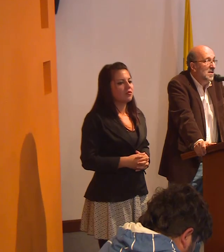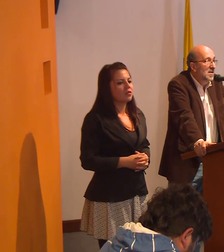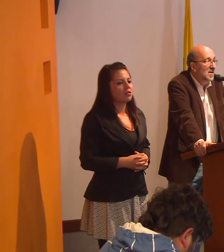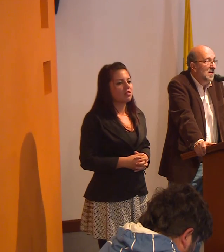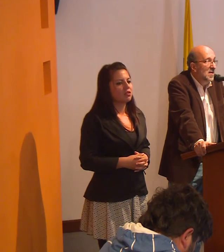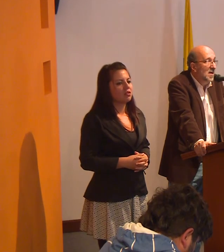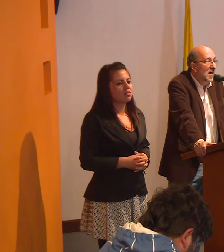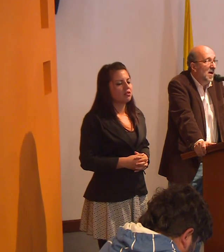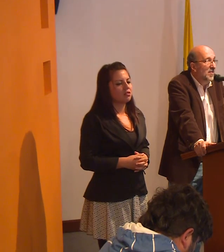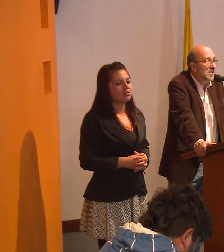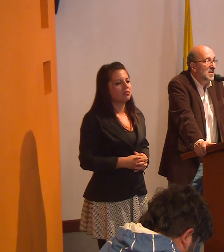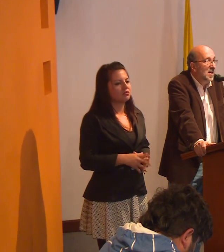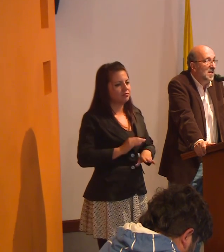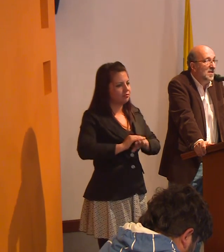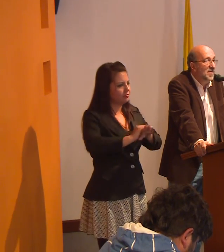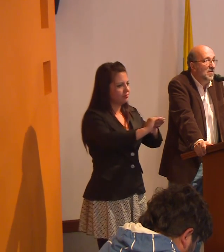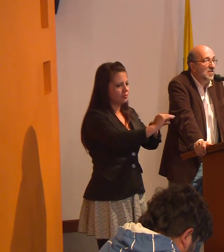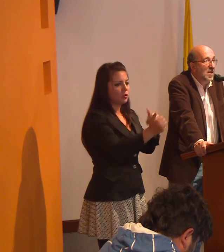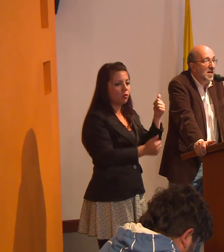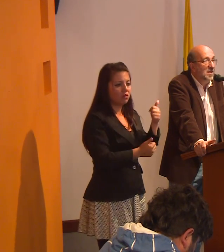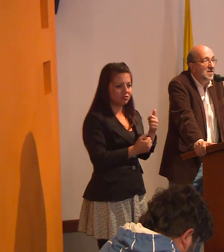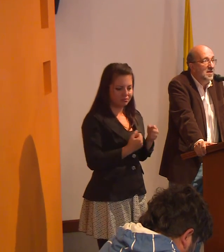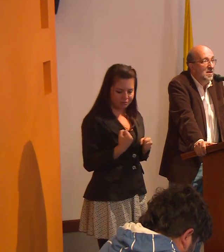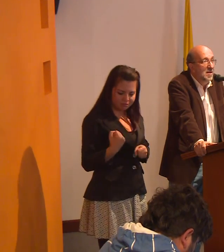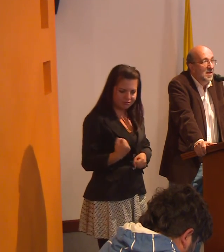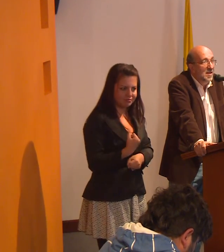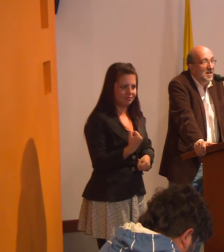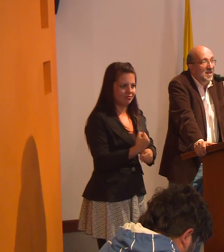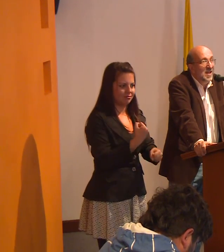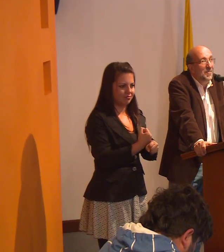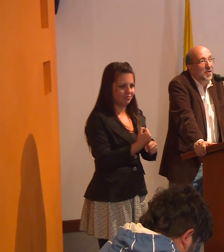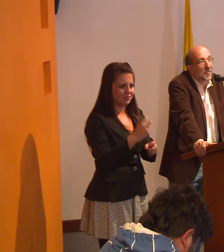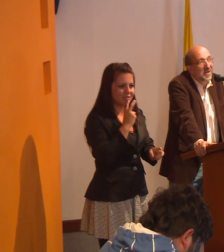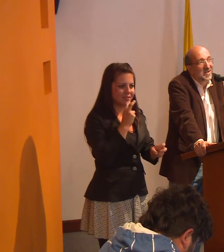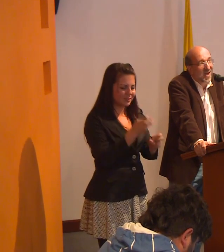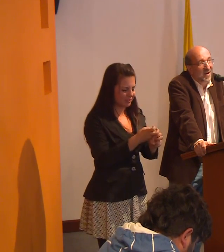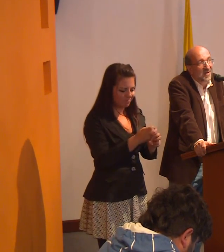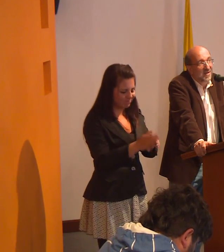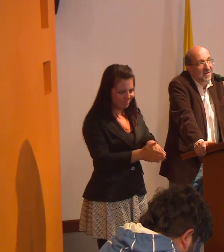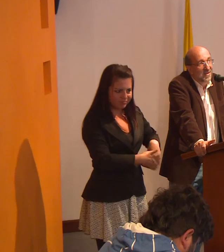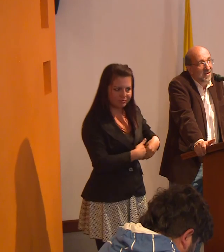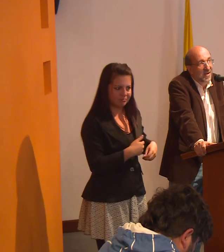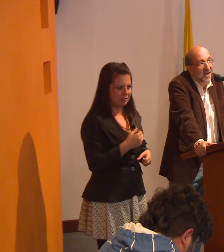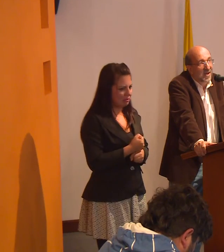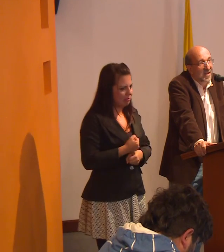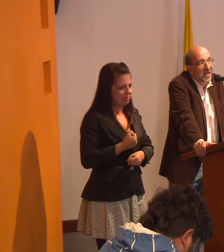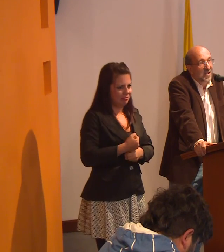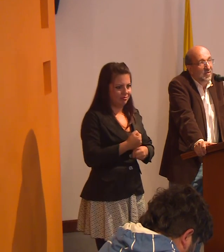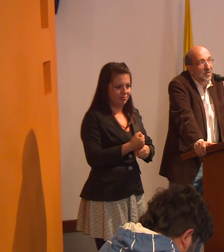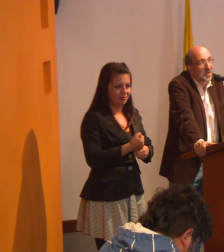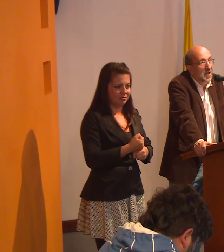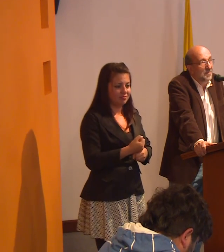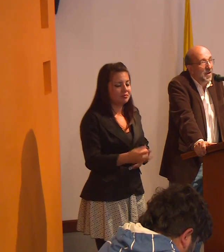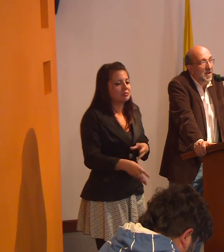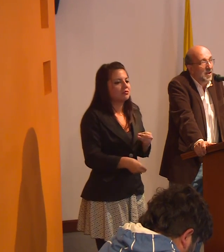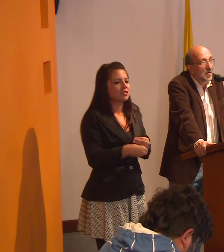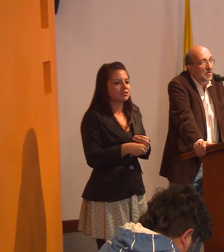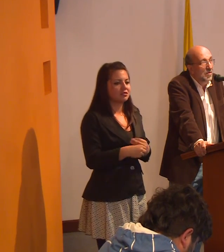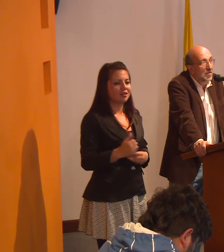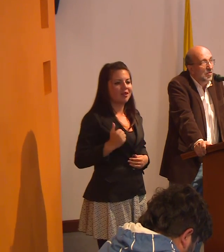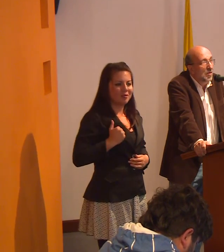trabajar, a vencer las dificultades y aprovechar el riesgo y